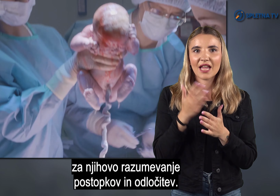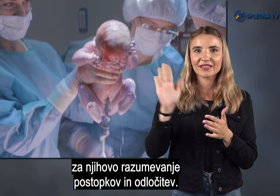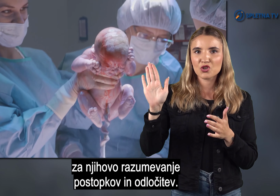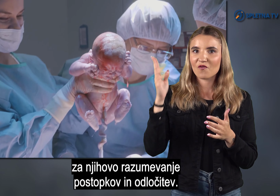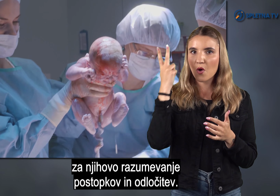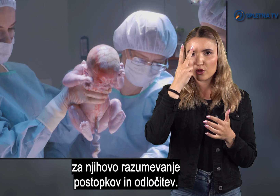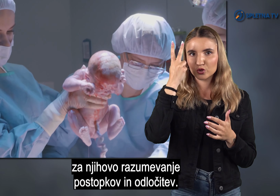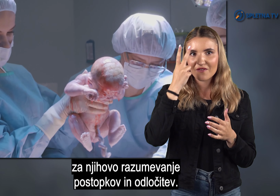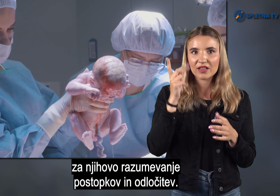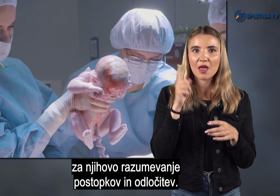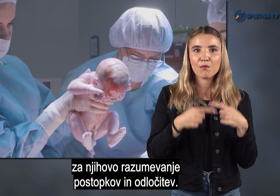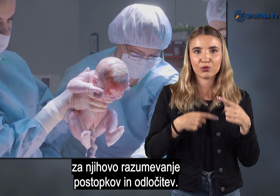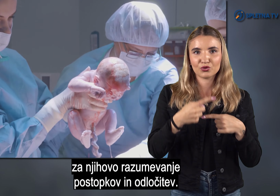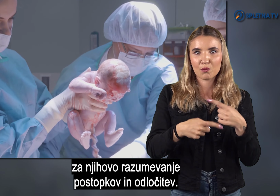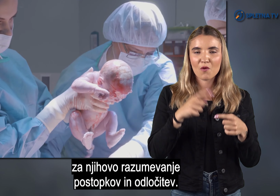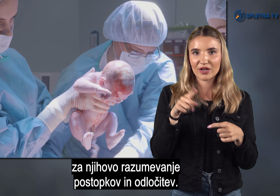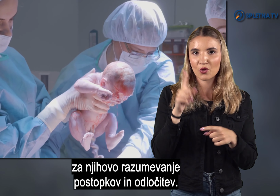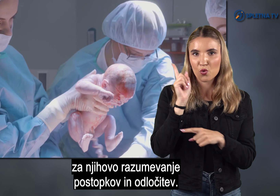postopkov in odločitev.